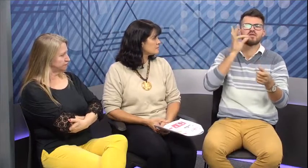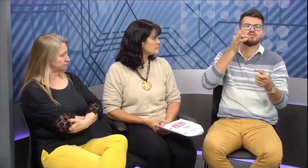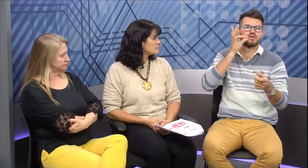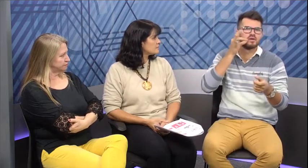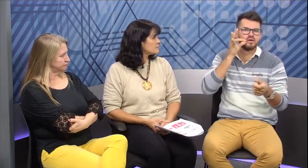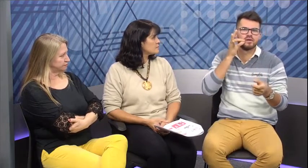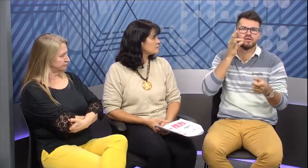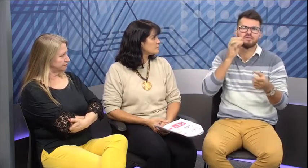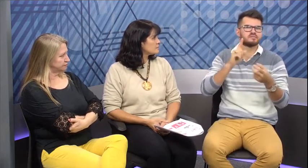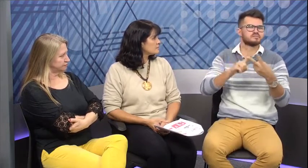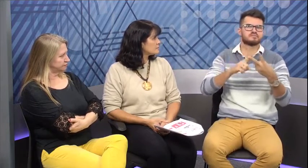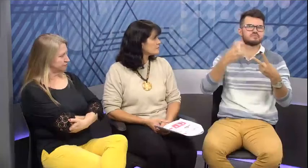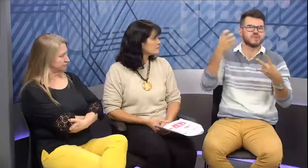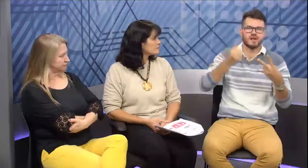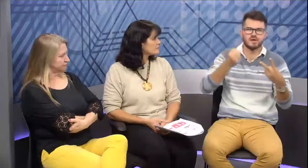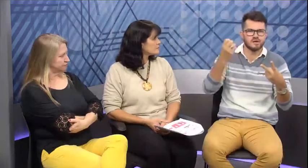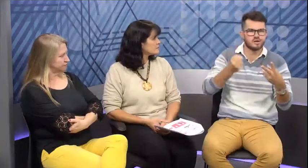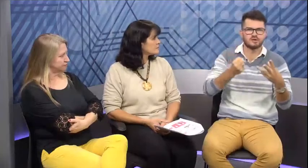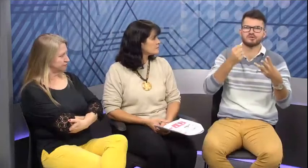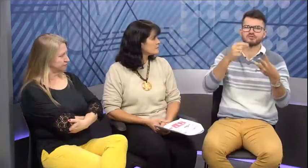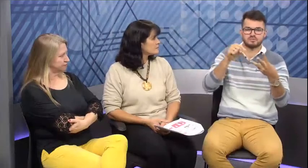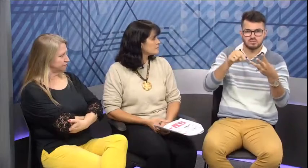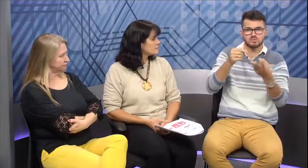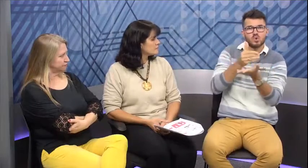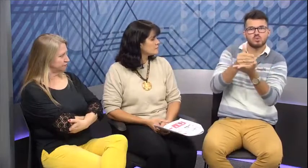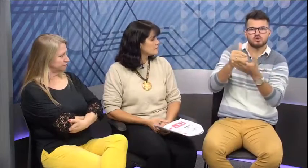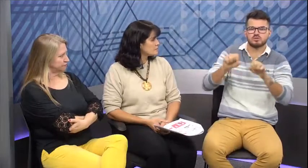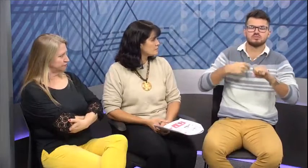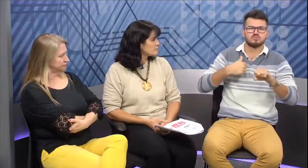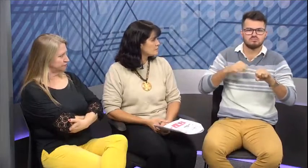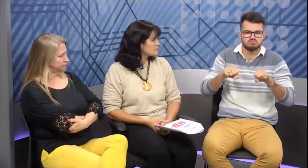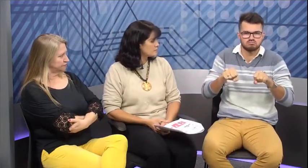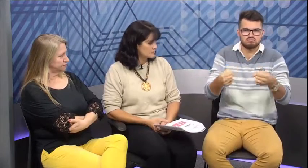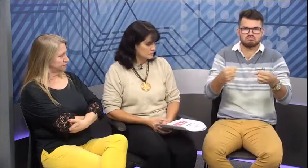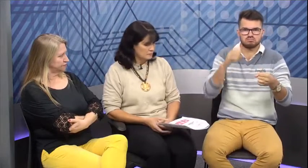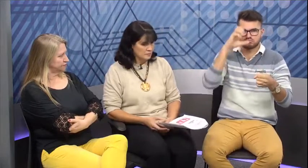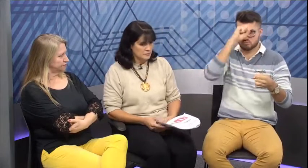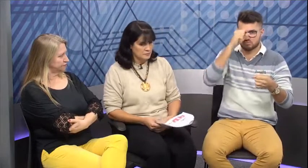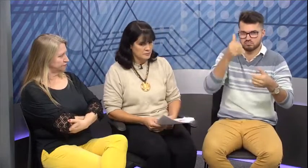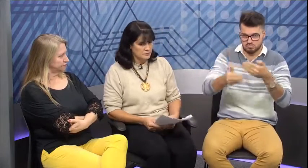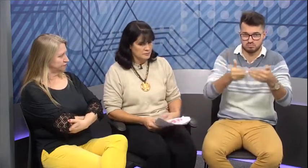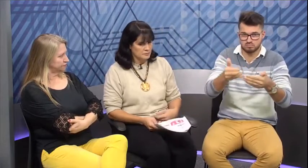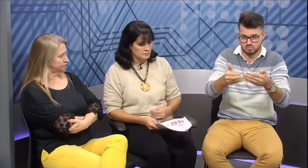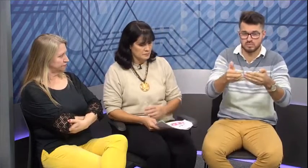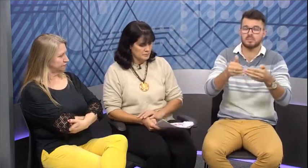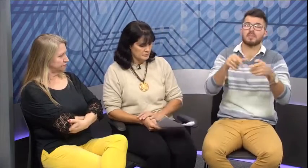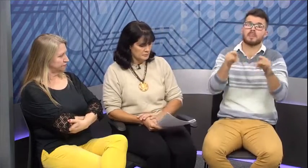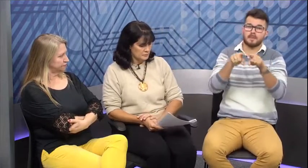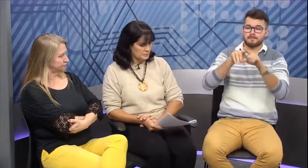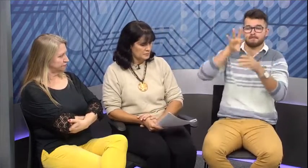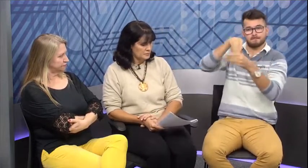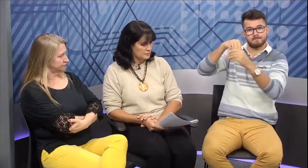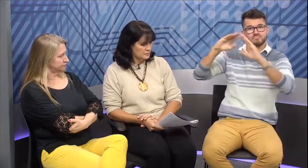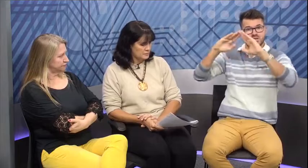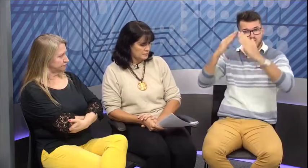né? Por exemplo, café, leite. Então, e eu me esforçando para me apropriar. E